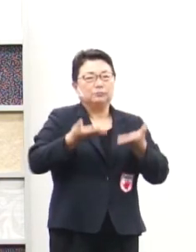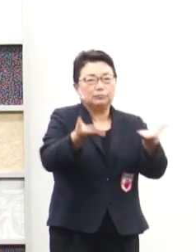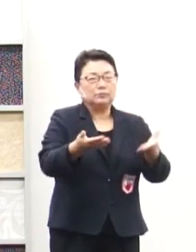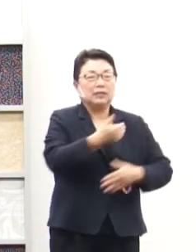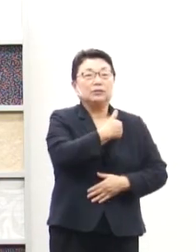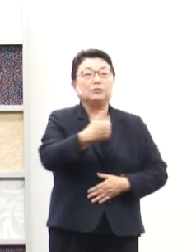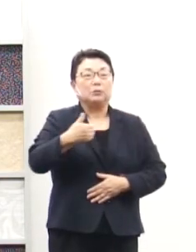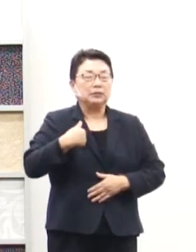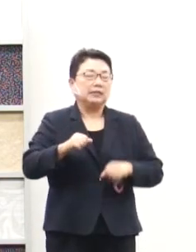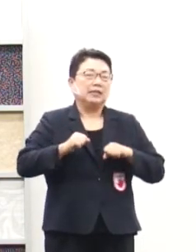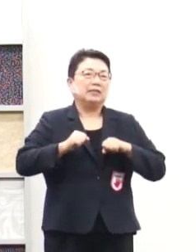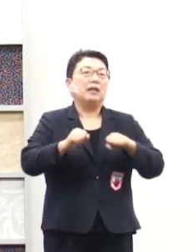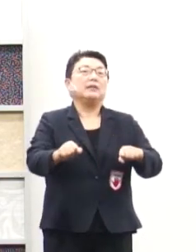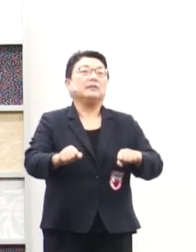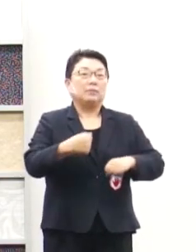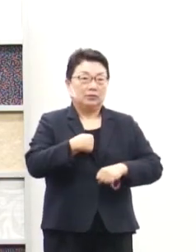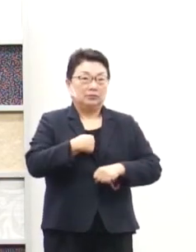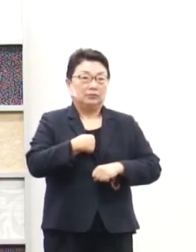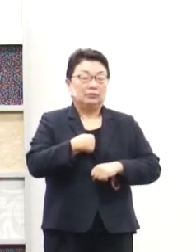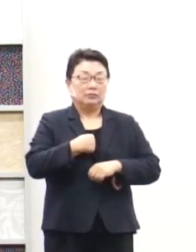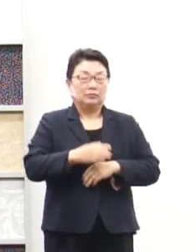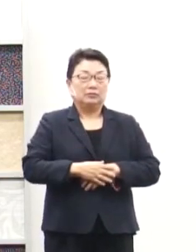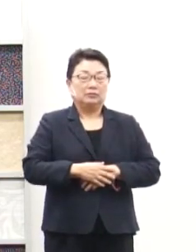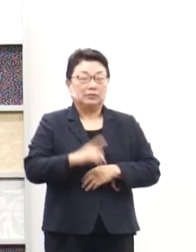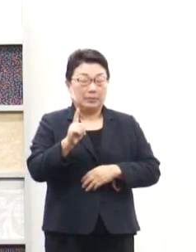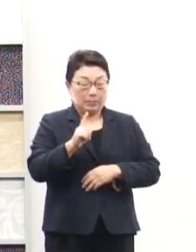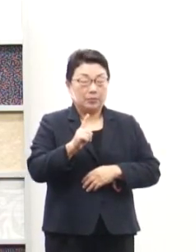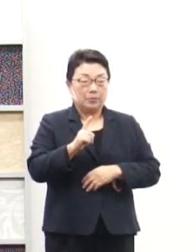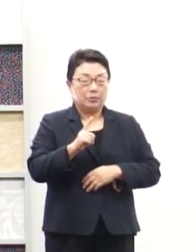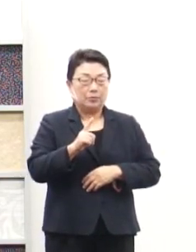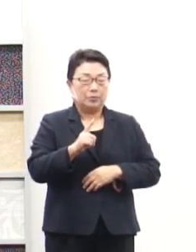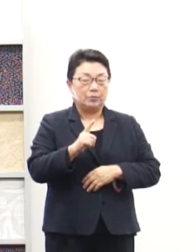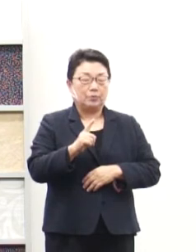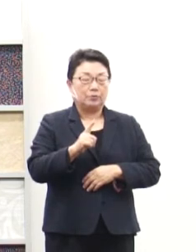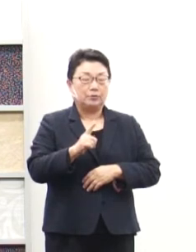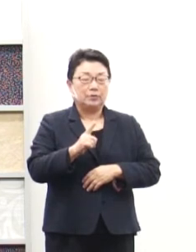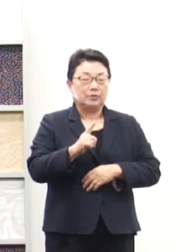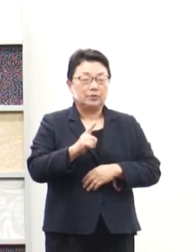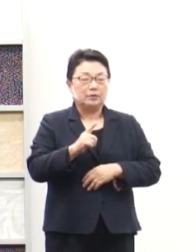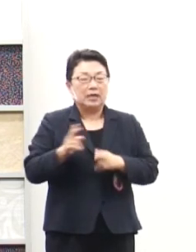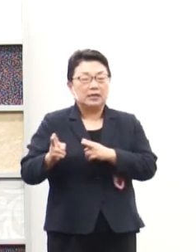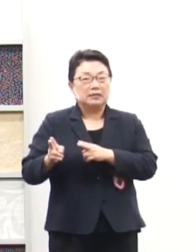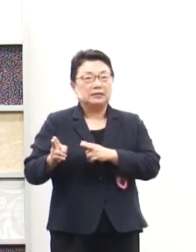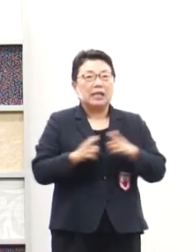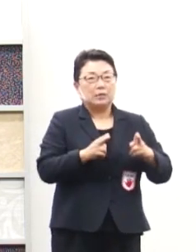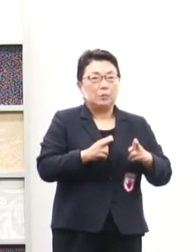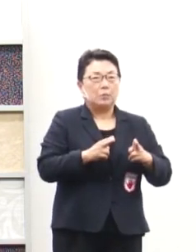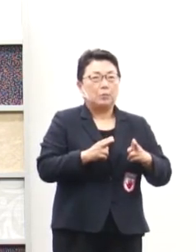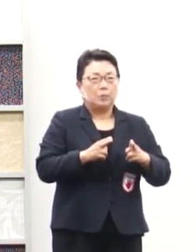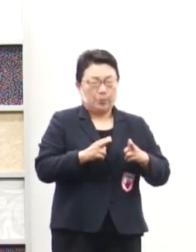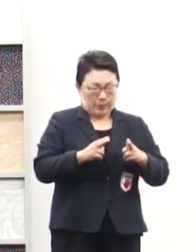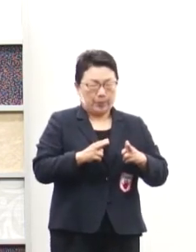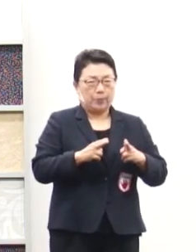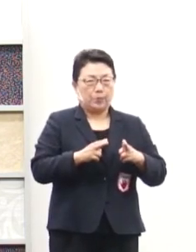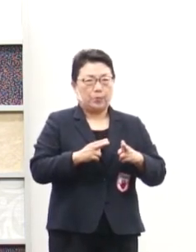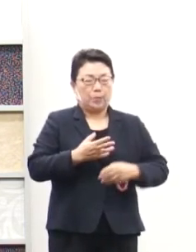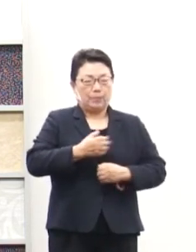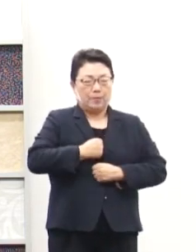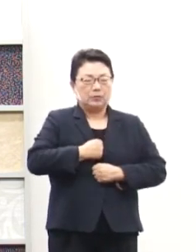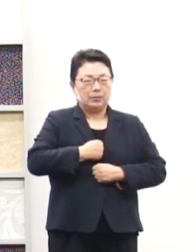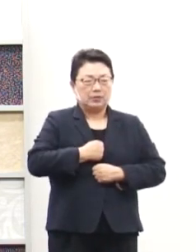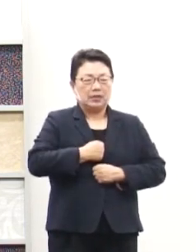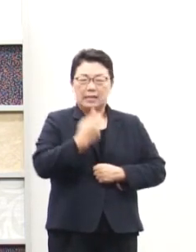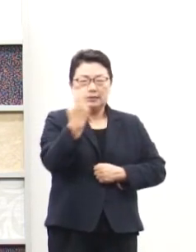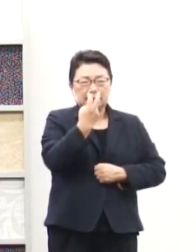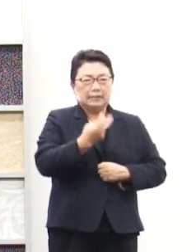生懸命取り組んでいきたいと思いますが、やはりどうしてもそうは言っても、この制度の信頼を守るためにはいい加減な